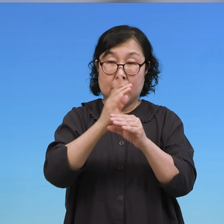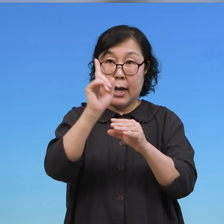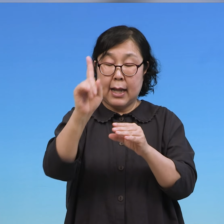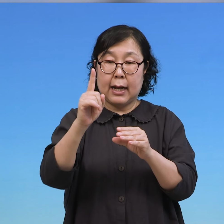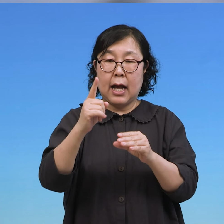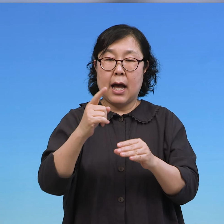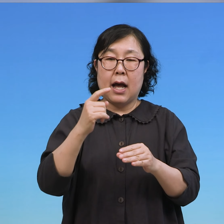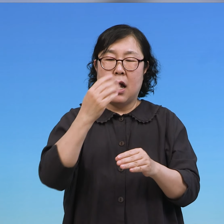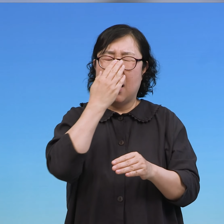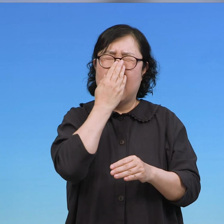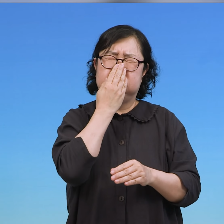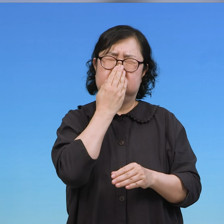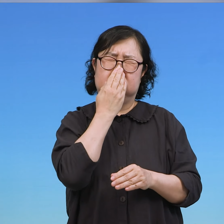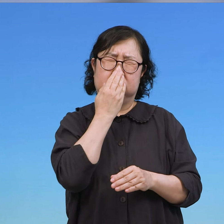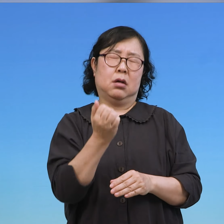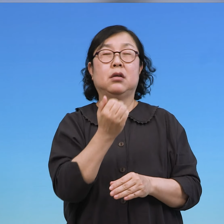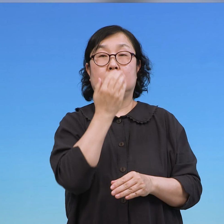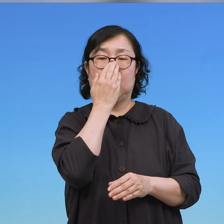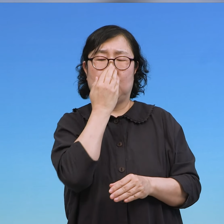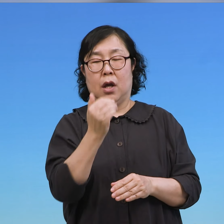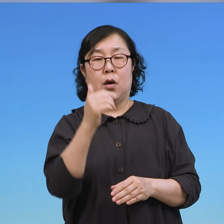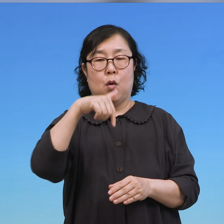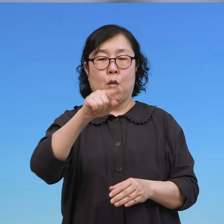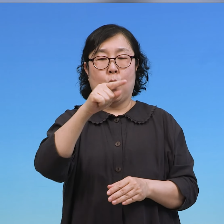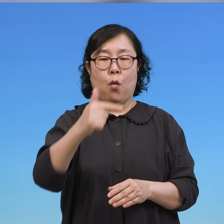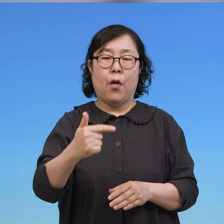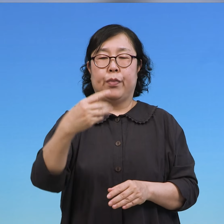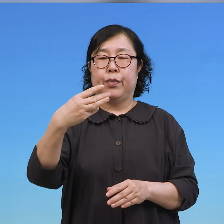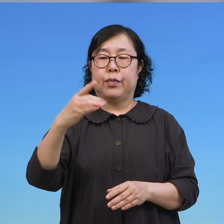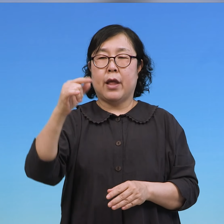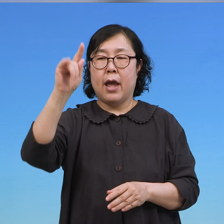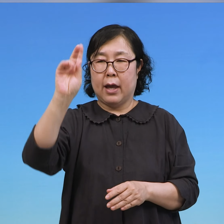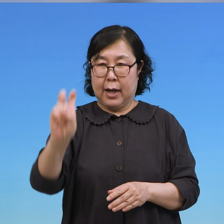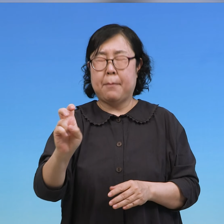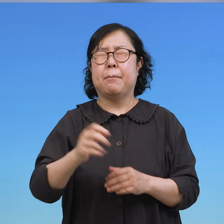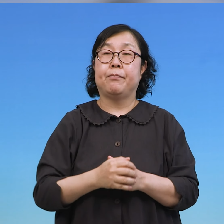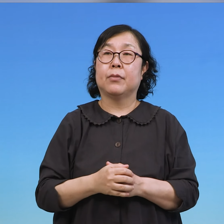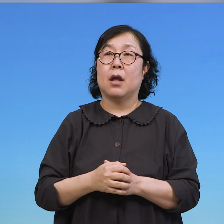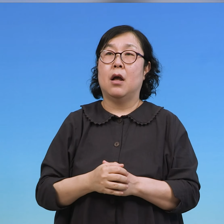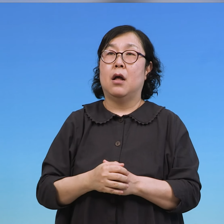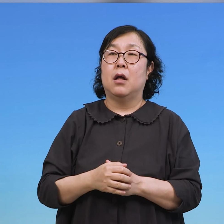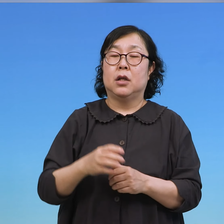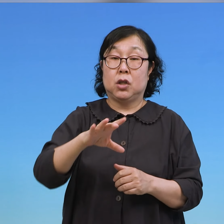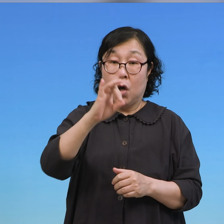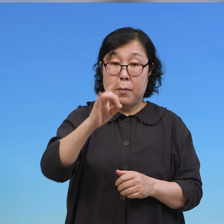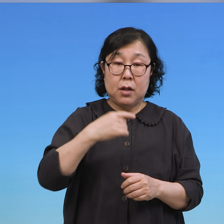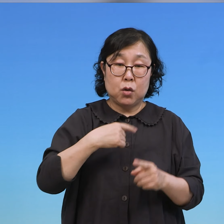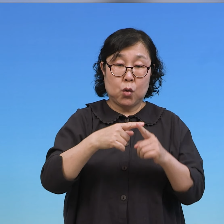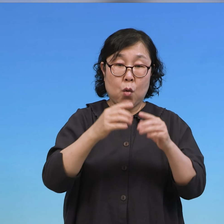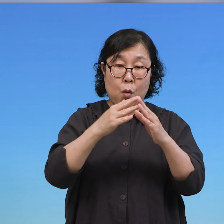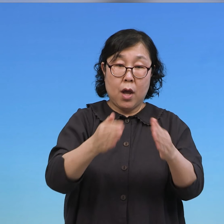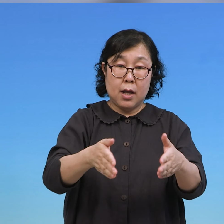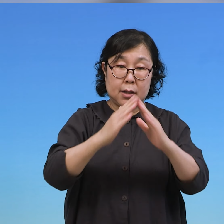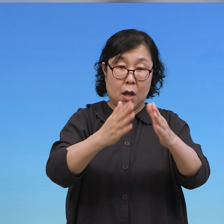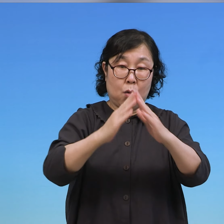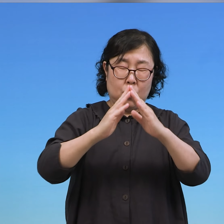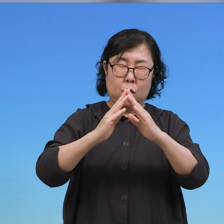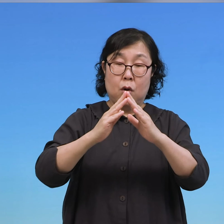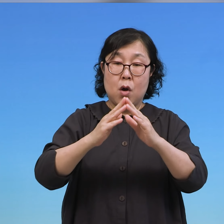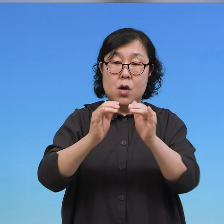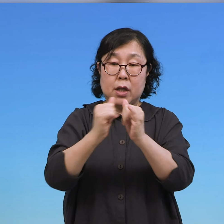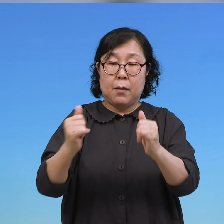처음에 이제 개척을 하고 났더니 이제 막 사람들이 막 모여들기 시작하니까요, 그게 저에게 막 엄청난 에너지가 되더라고요.